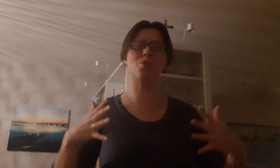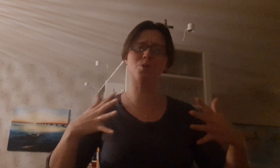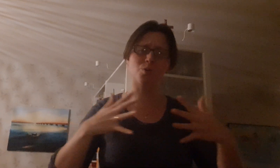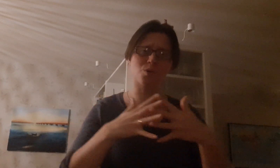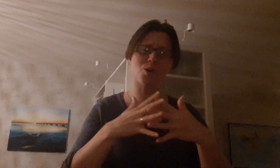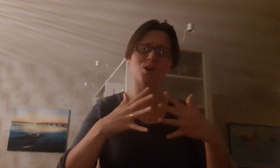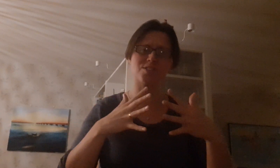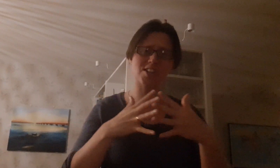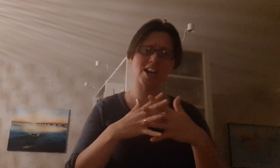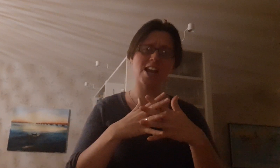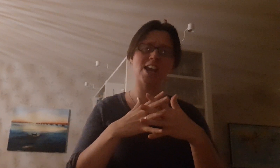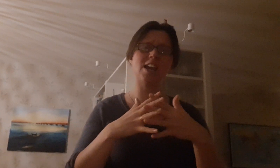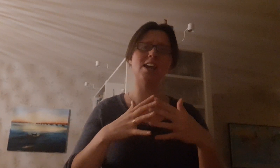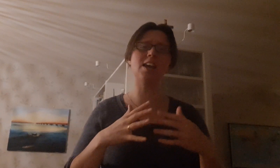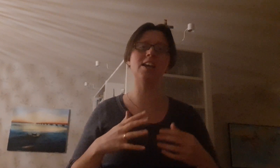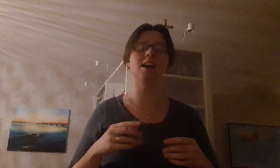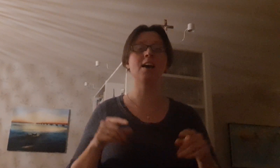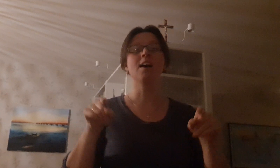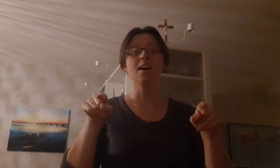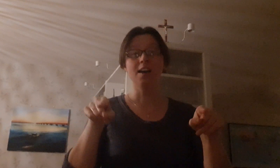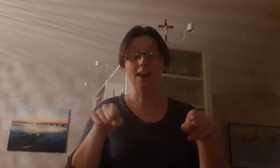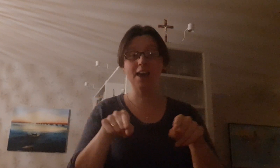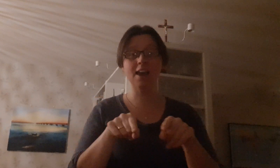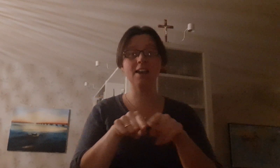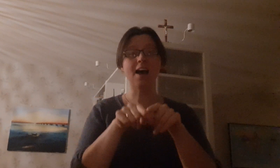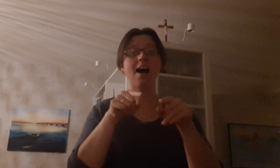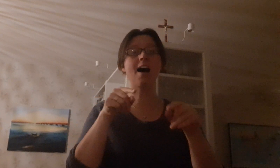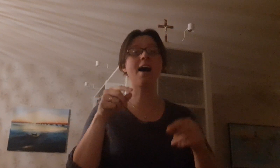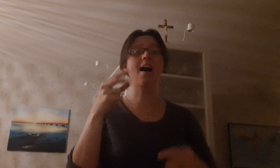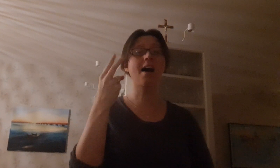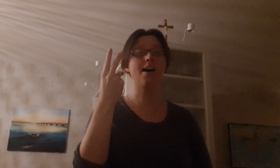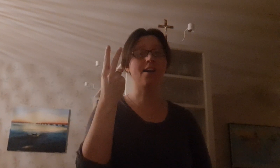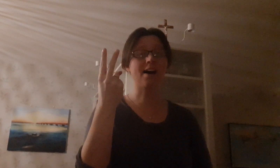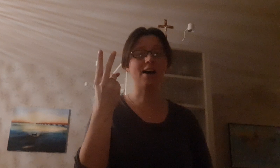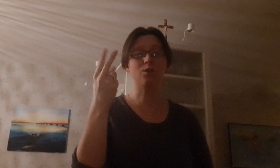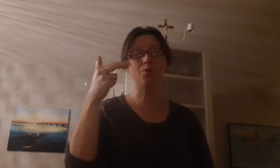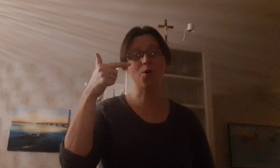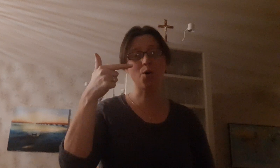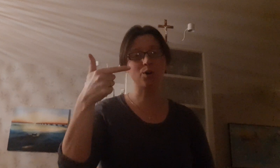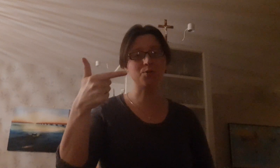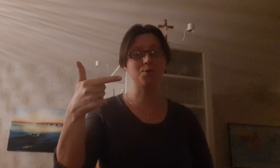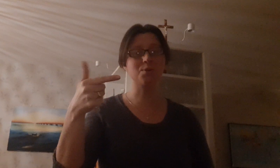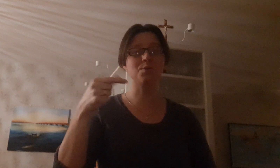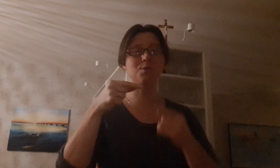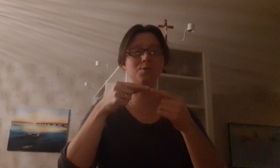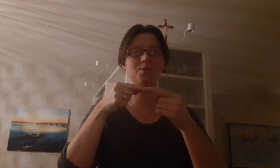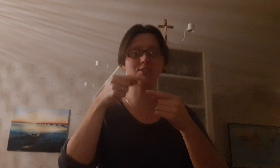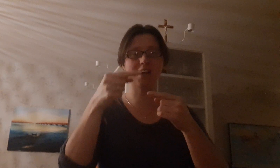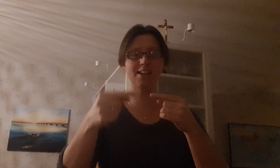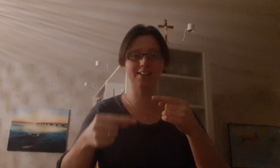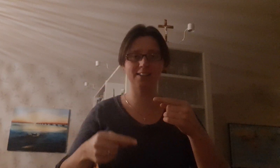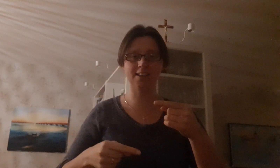och strid i nära två tusende